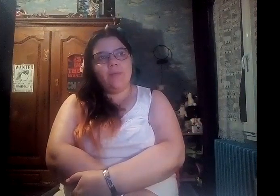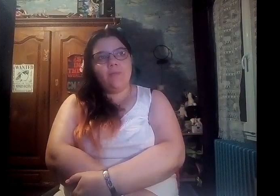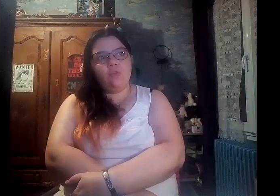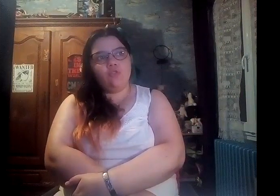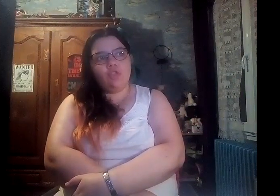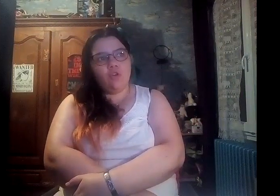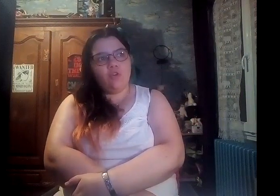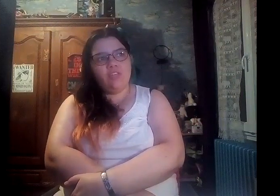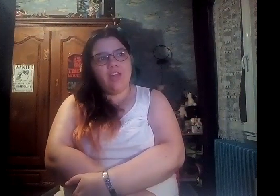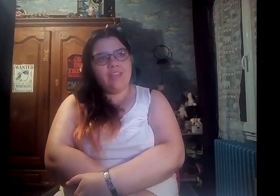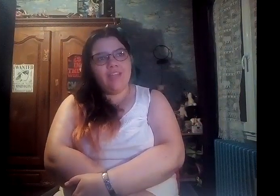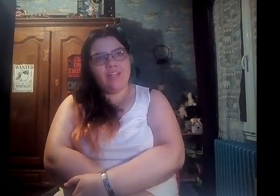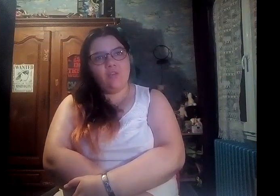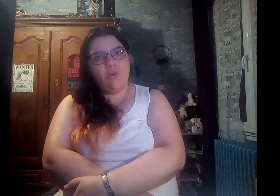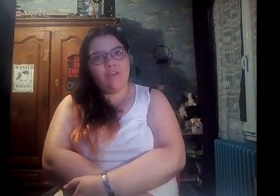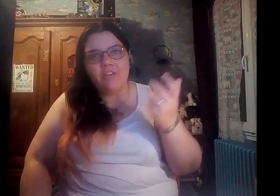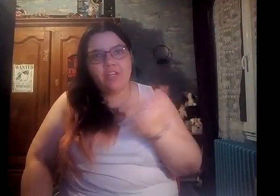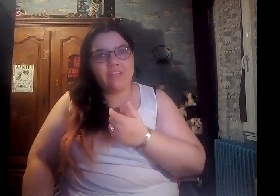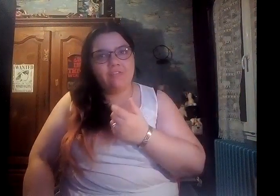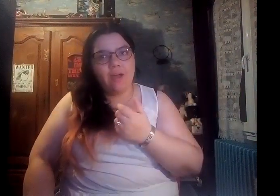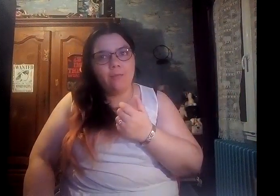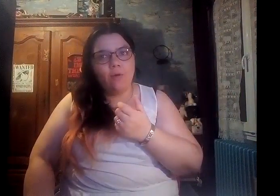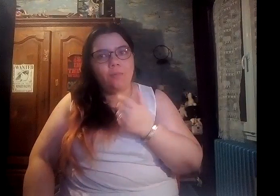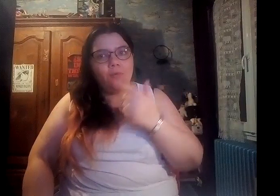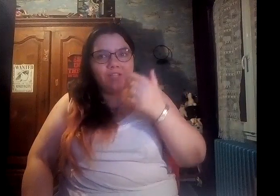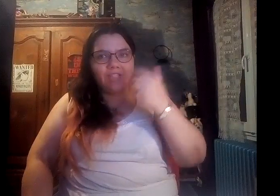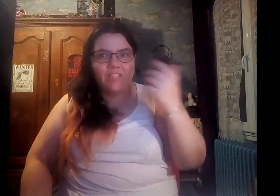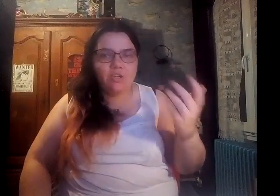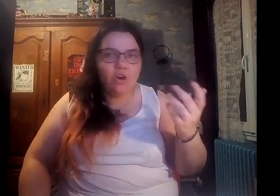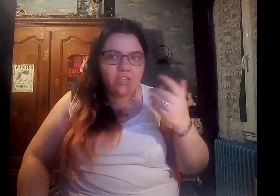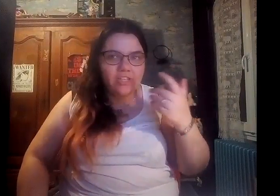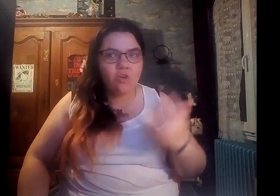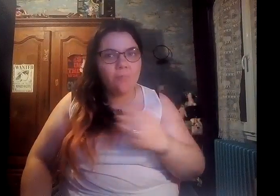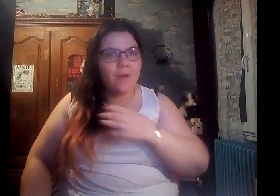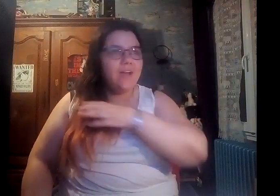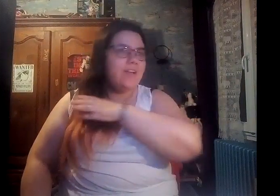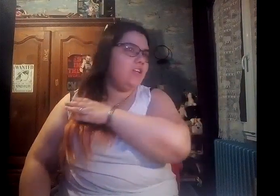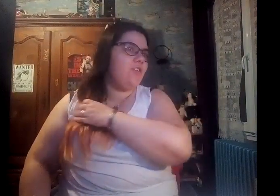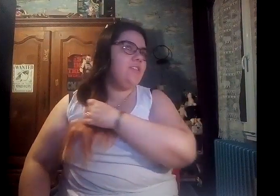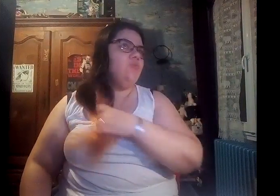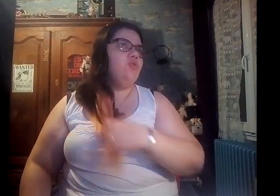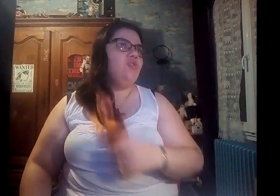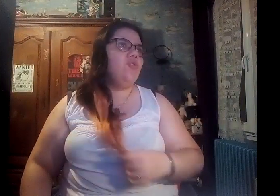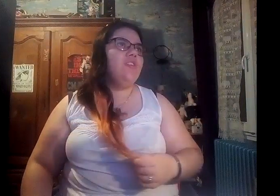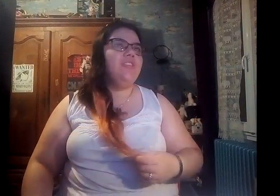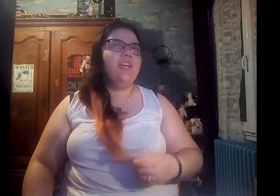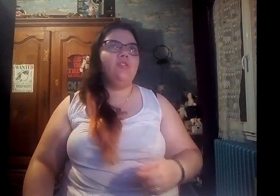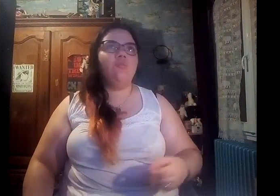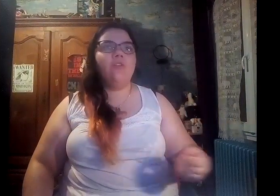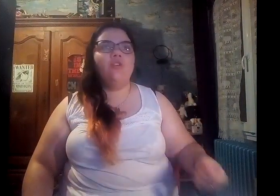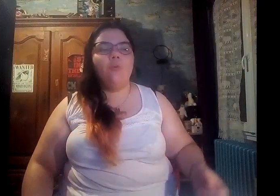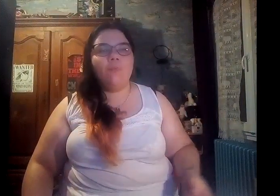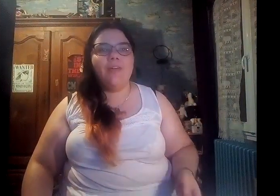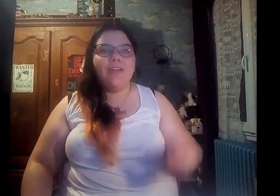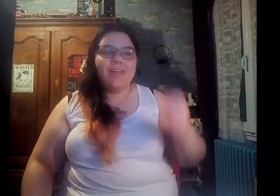de gens qui adhèrent sans réfléchir différemment pour voir ce qui colle ce qui colle pas les gens ils aiment juste l'idée que ce soit une copie et